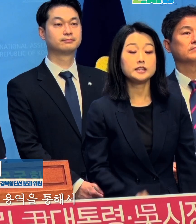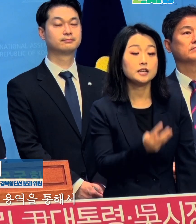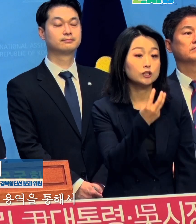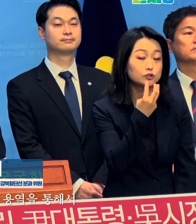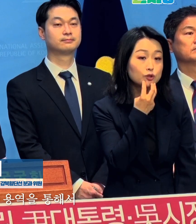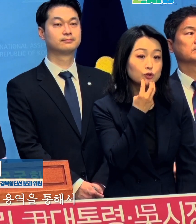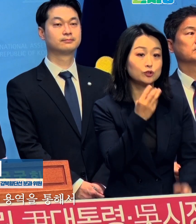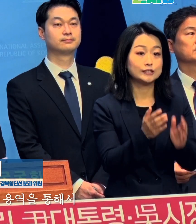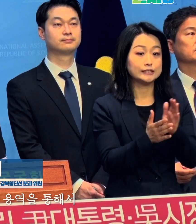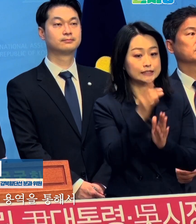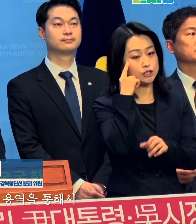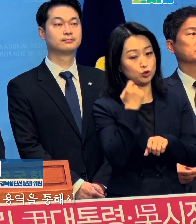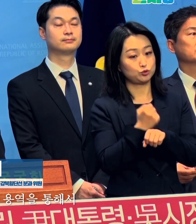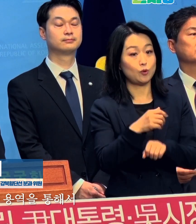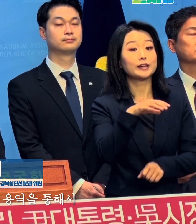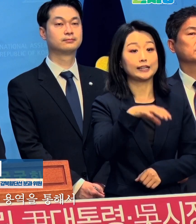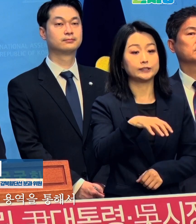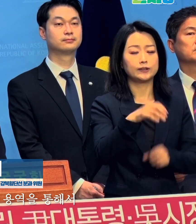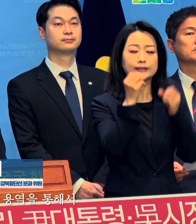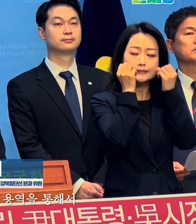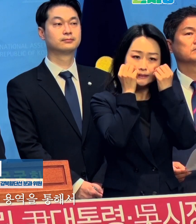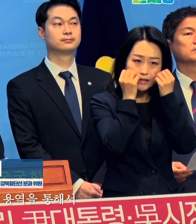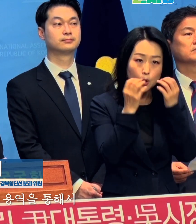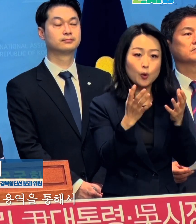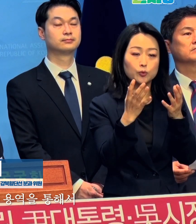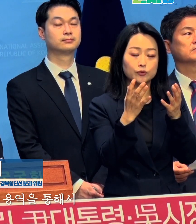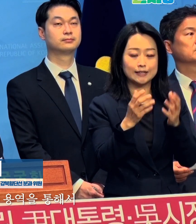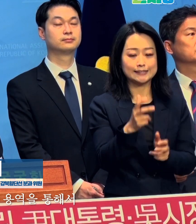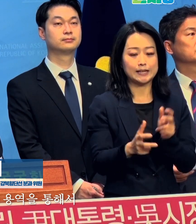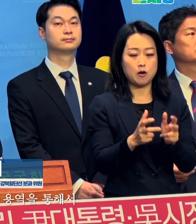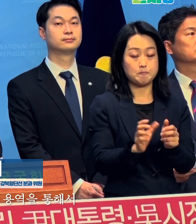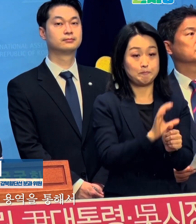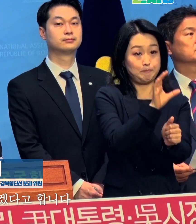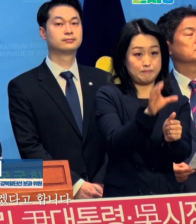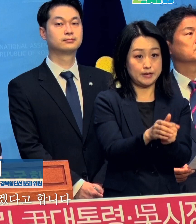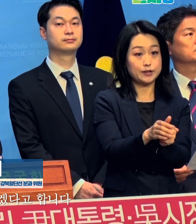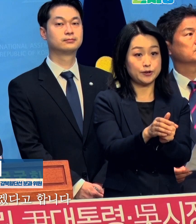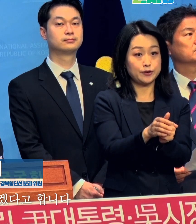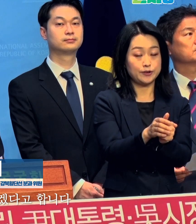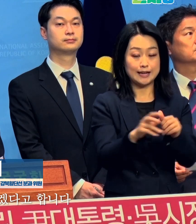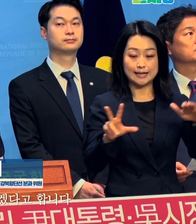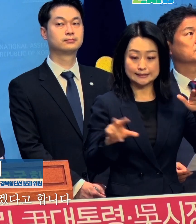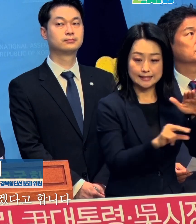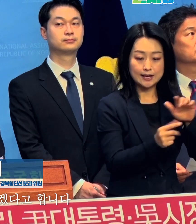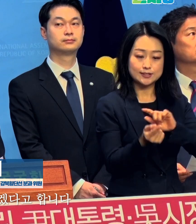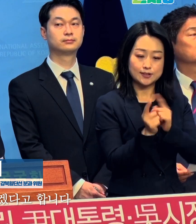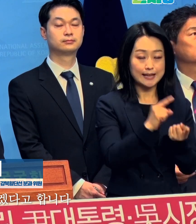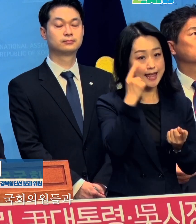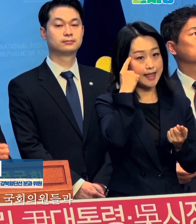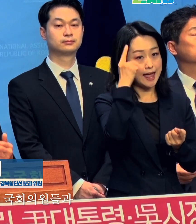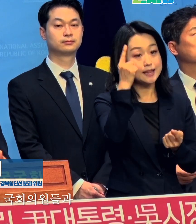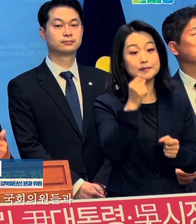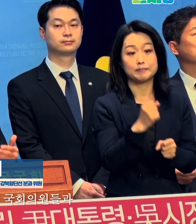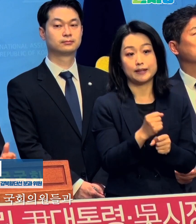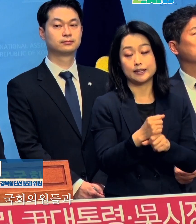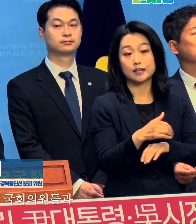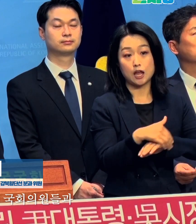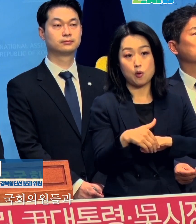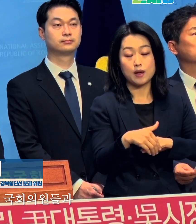서울시 연구원에서 새로운 용역을 통해서 노선의 대안을 제시하겠다고 합니다.